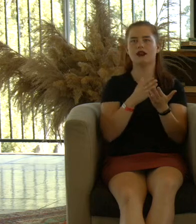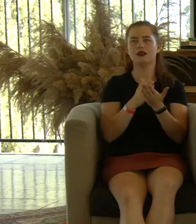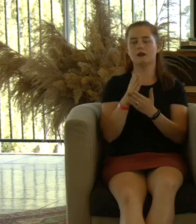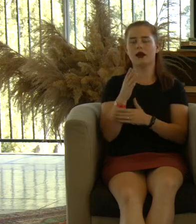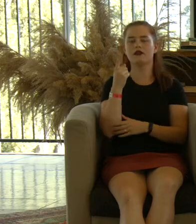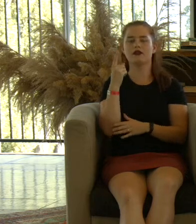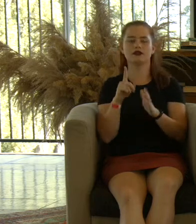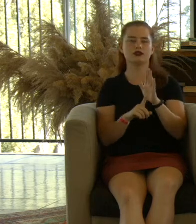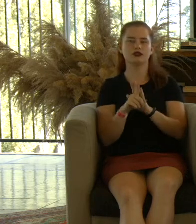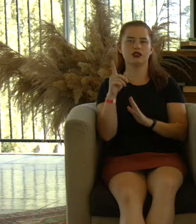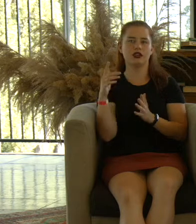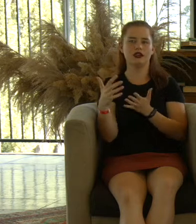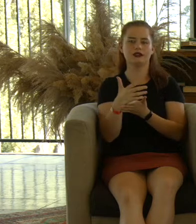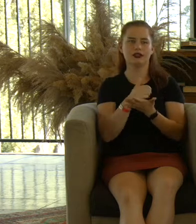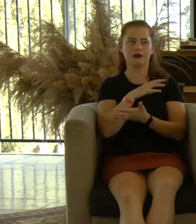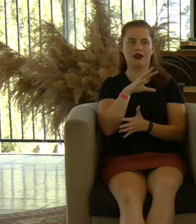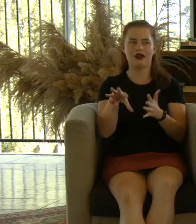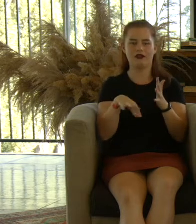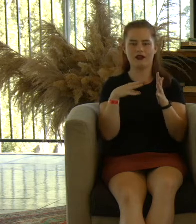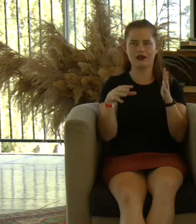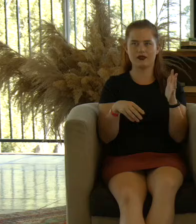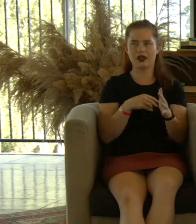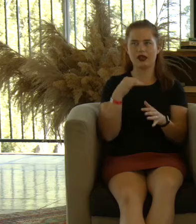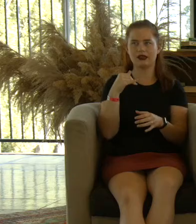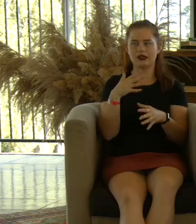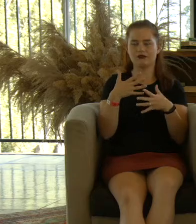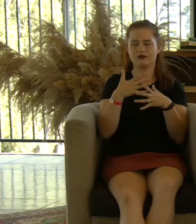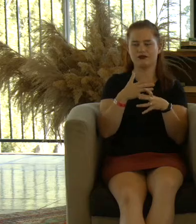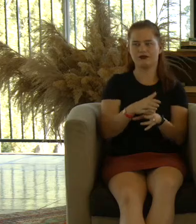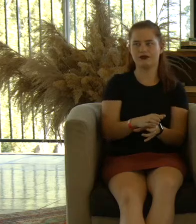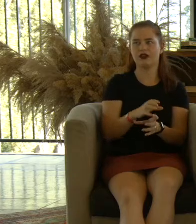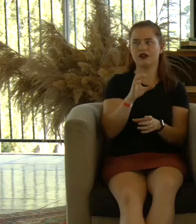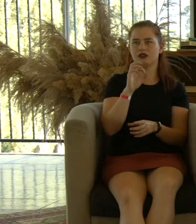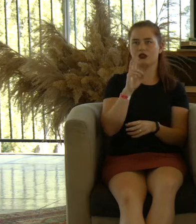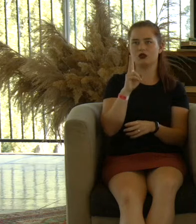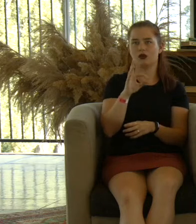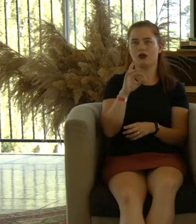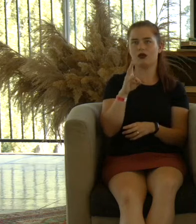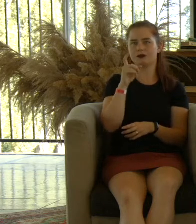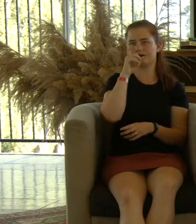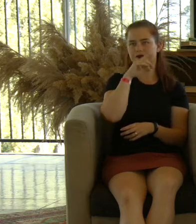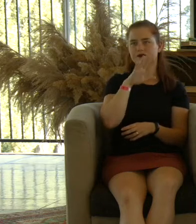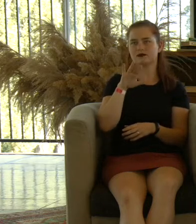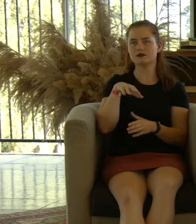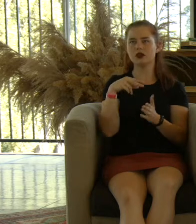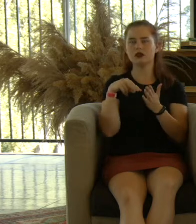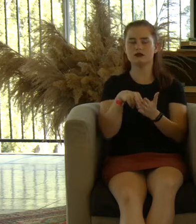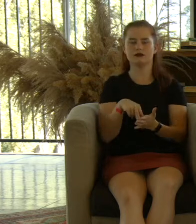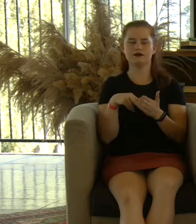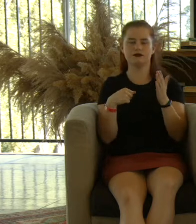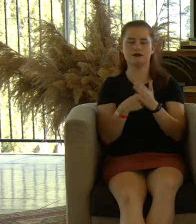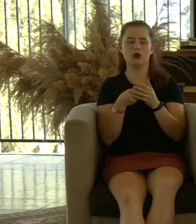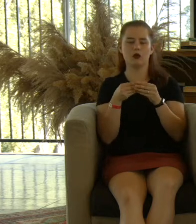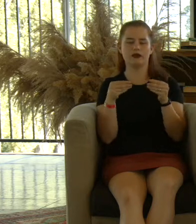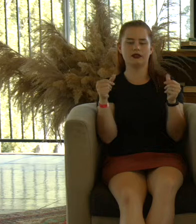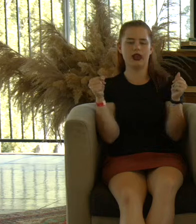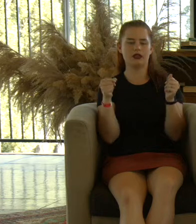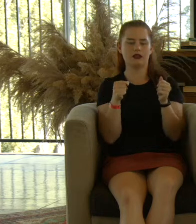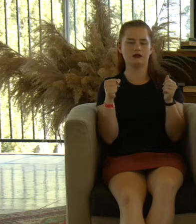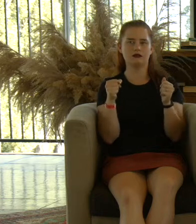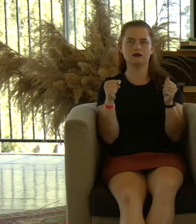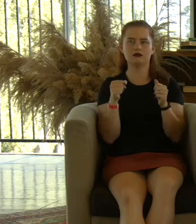вы собрали виноград от него или выдавили, или не выдавили сок, он забродил и стоит до весны, зимой